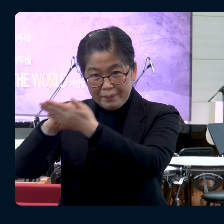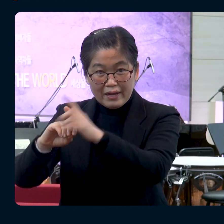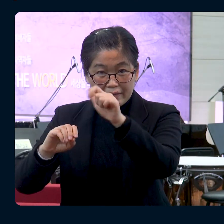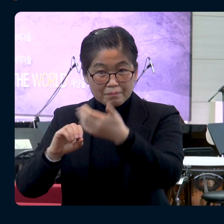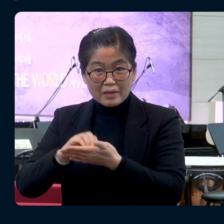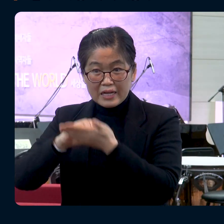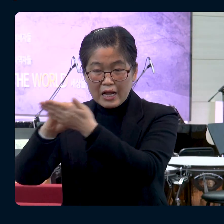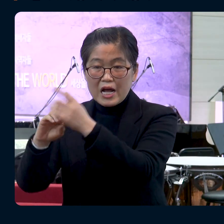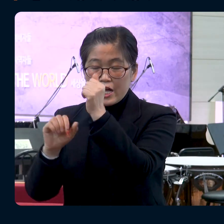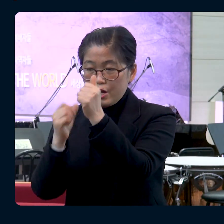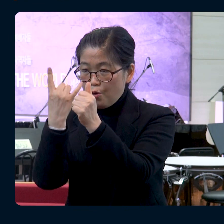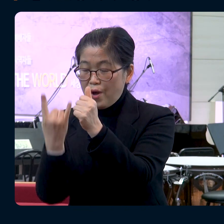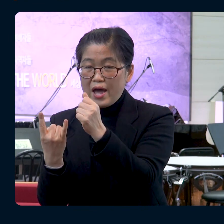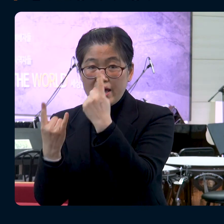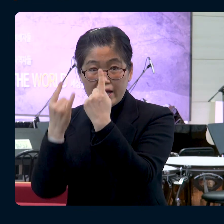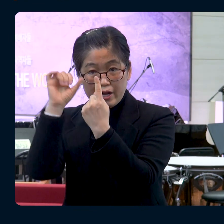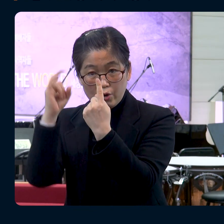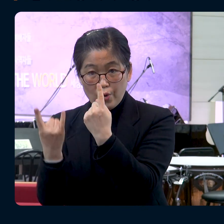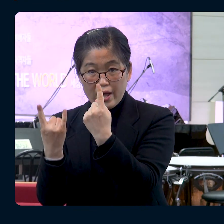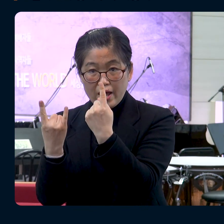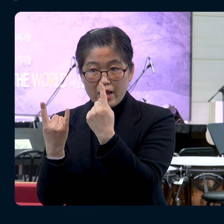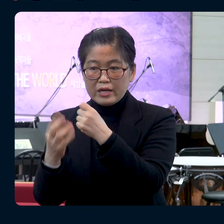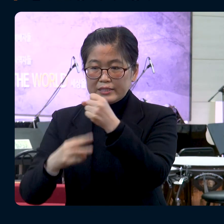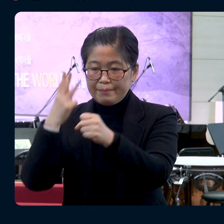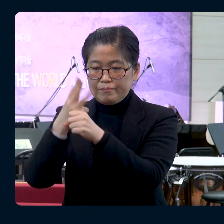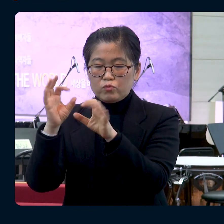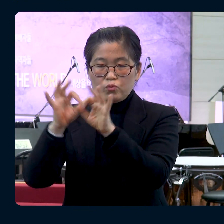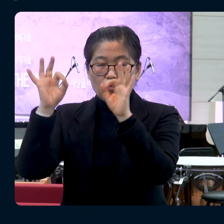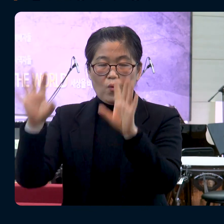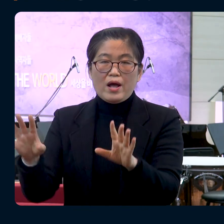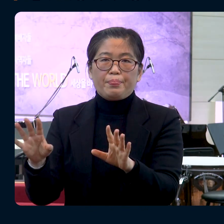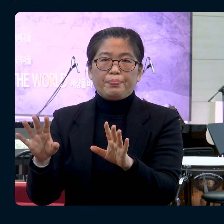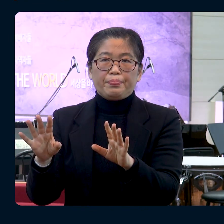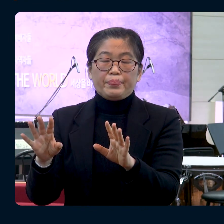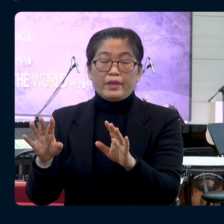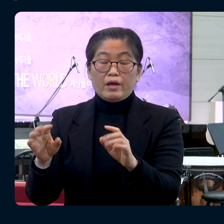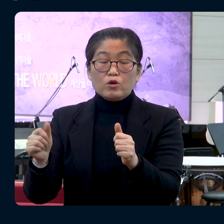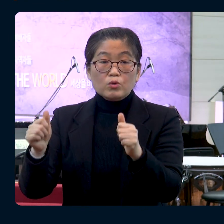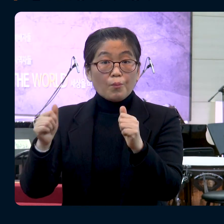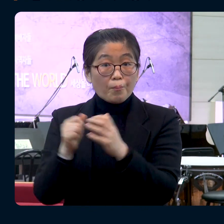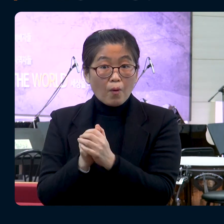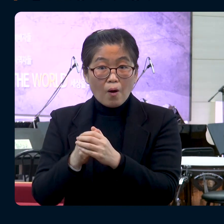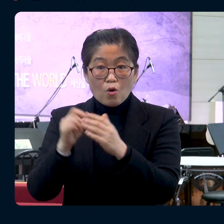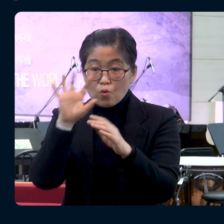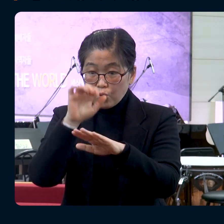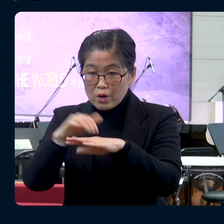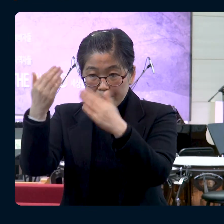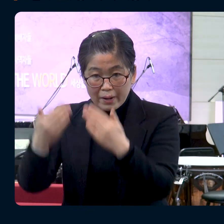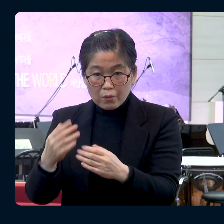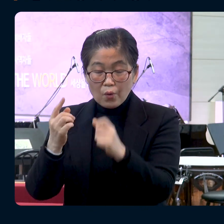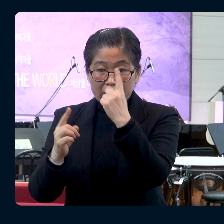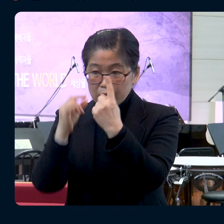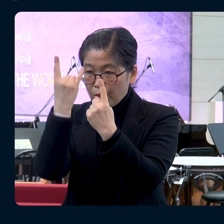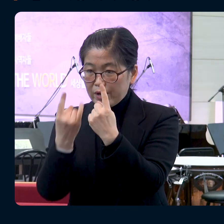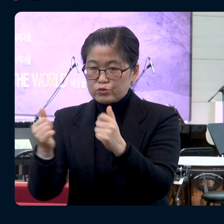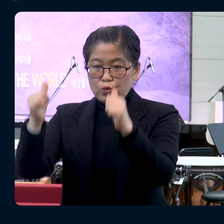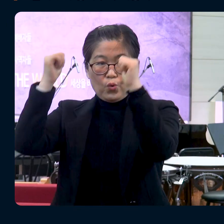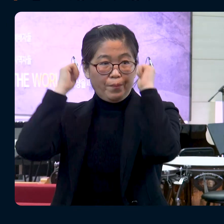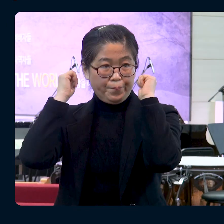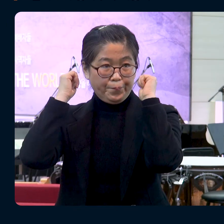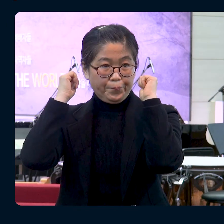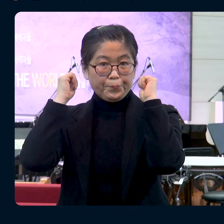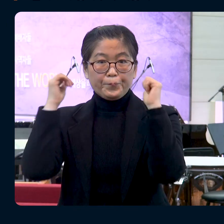가서 입학해가지고 1회 졸업생으로 1회 입학생으로 3년 동안 신학 훈련을 받았어요. 그러고 나서